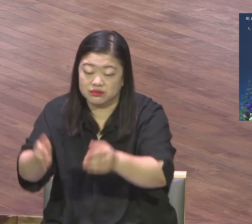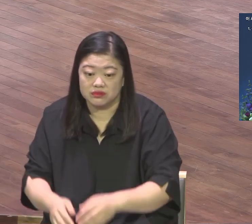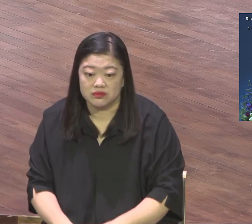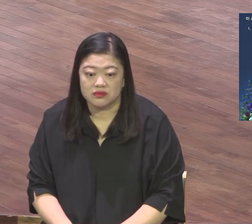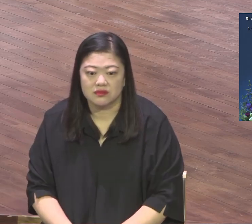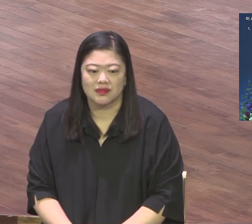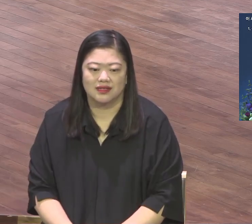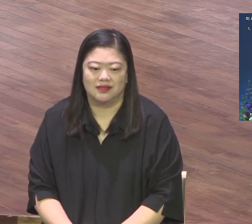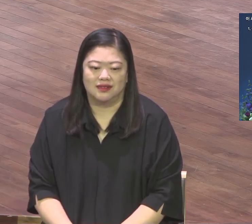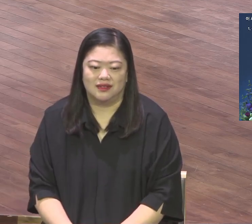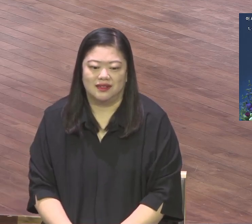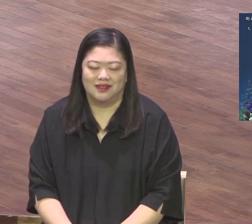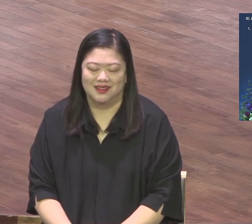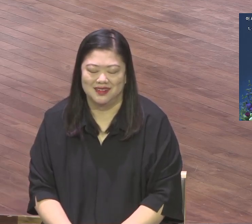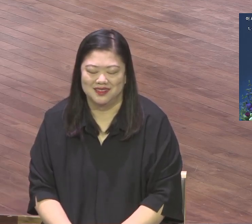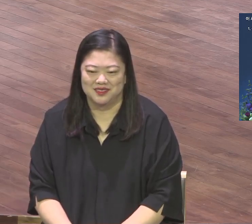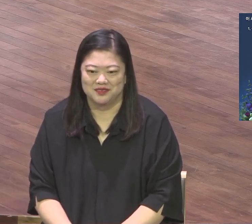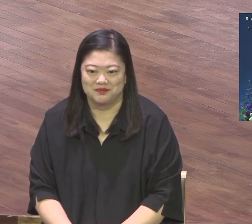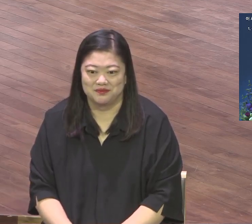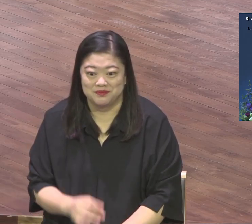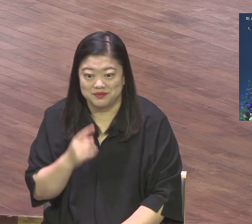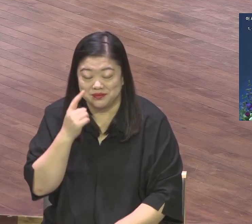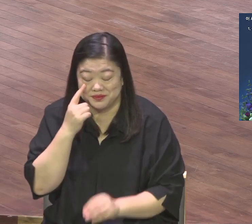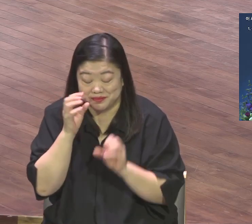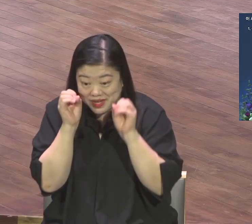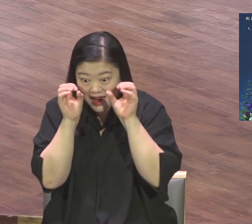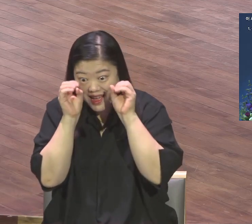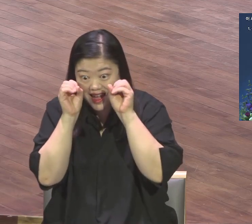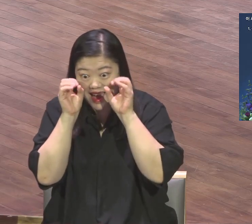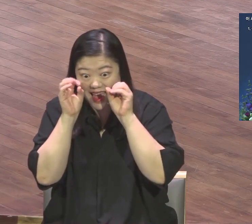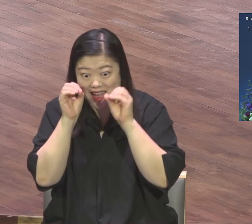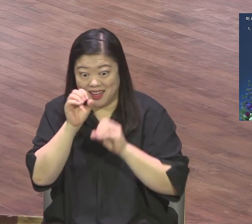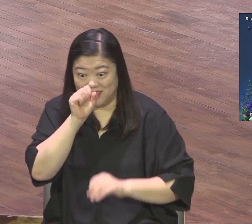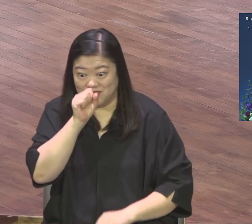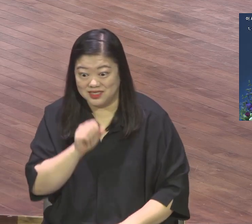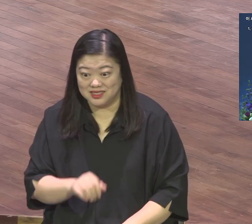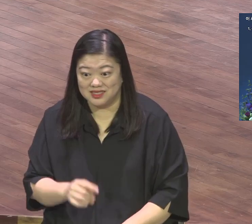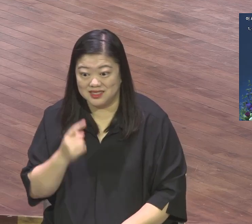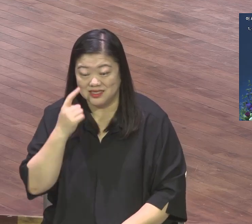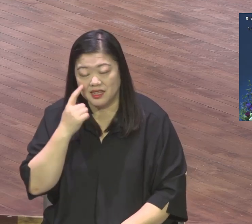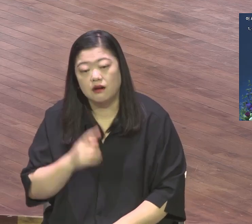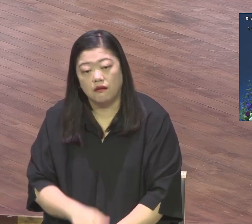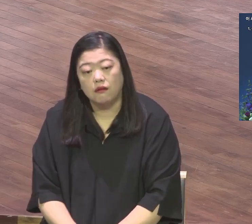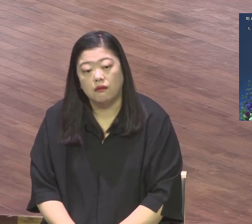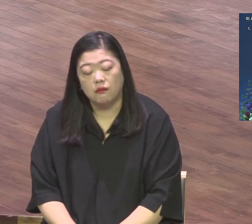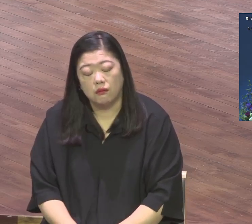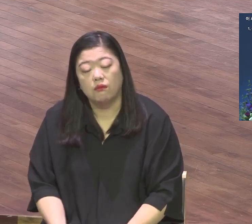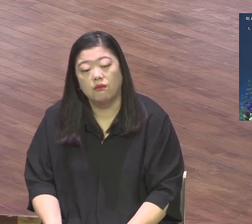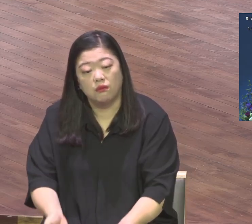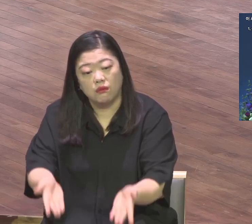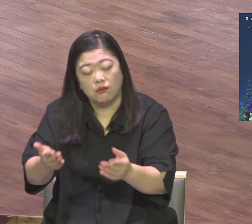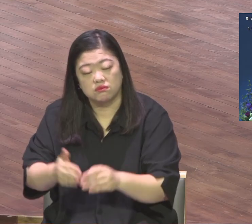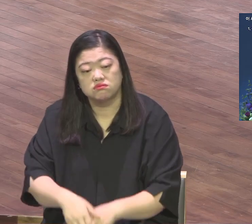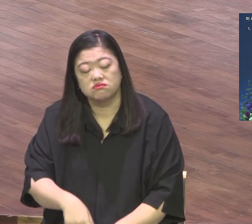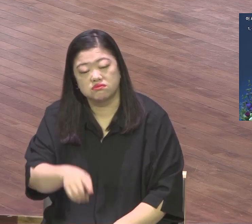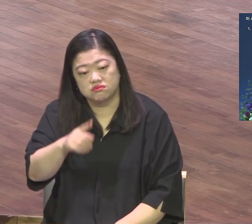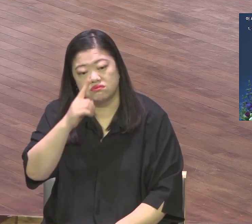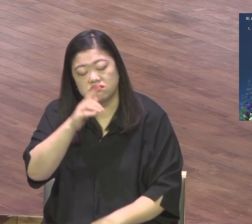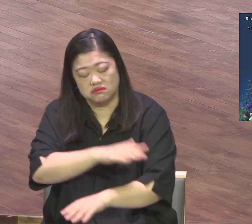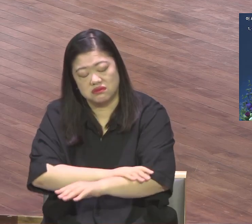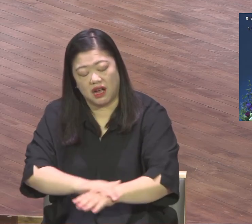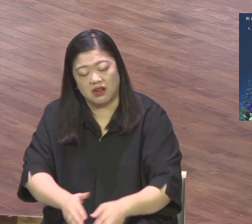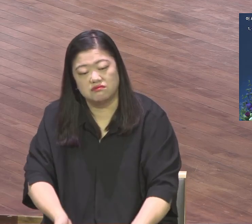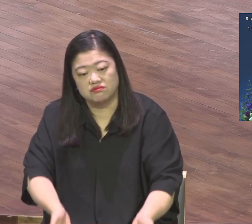그래서 평생 고생하는 겁니다. 평생 뭐 심은 게 있어야 하나님 앞에서 동기 가진 거는 하나님 안